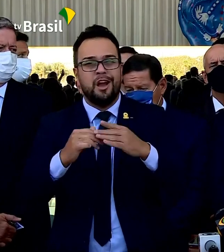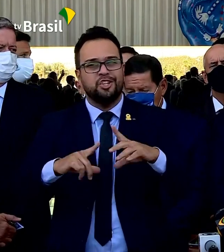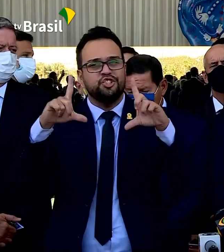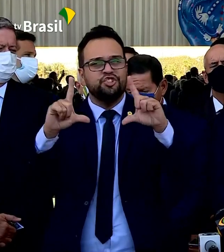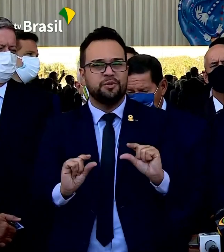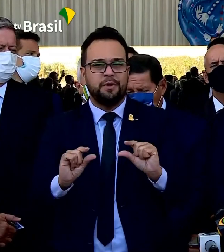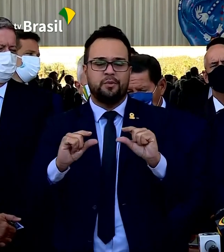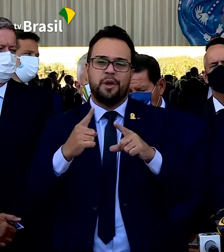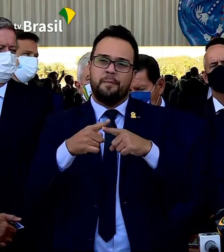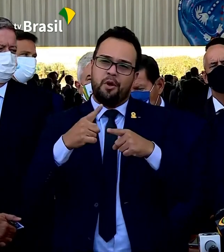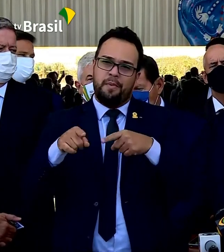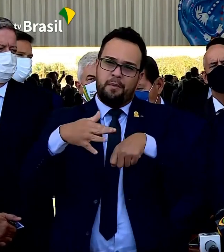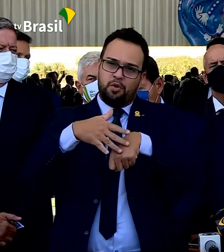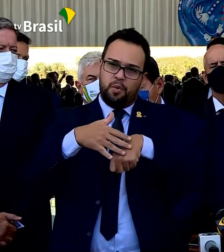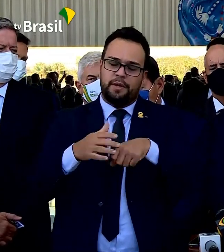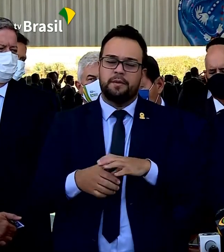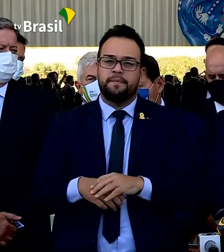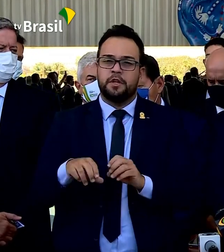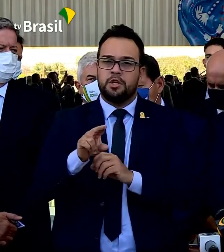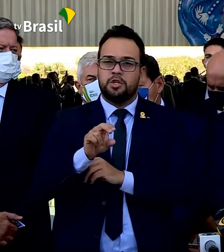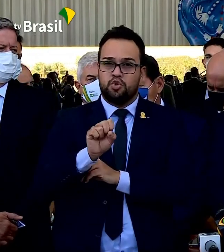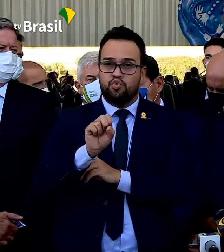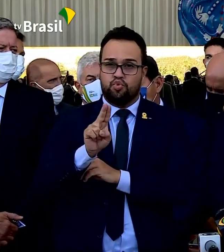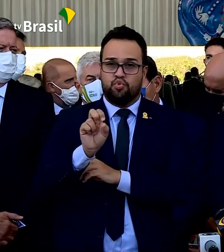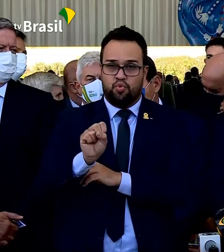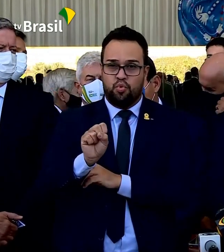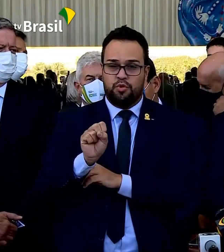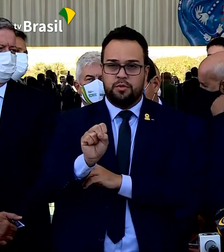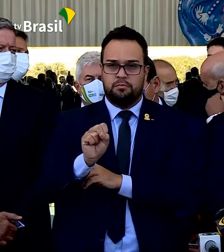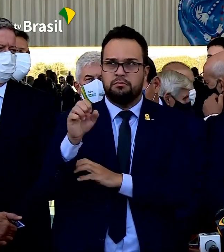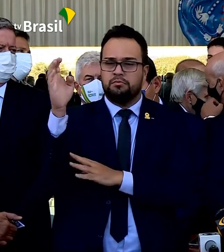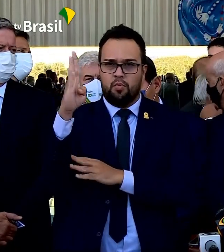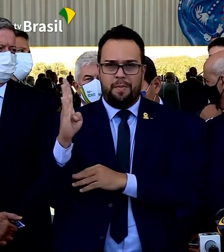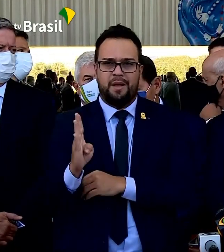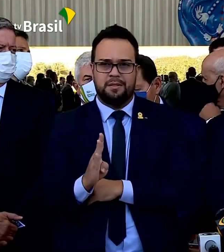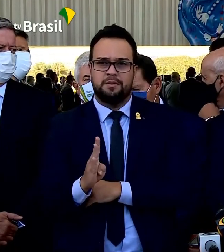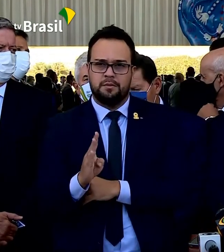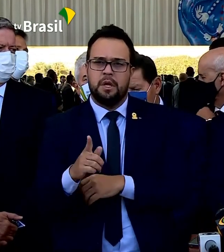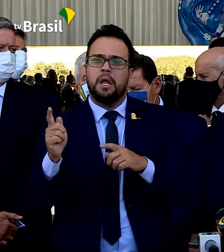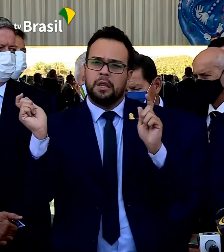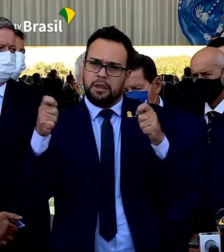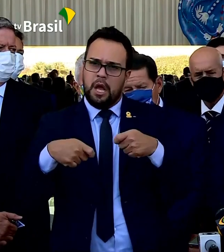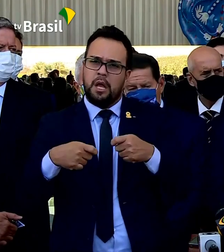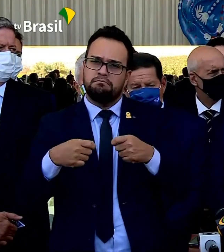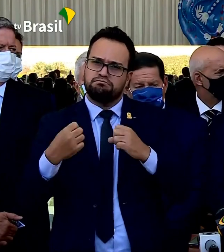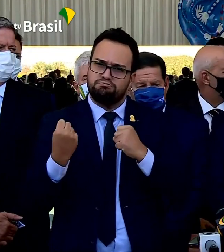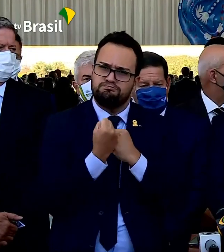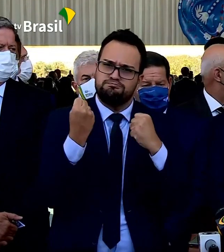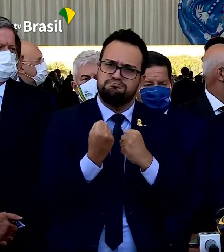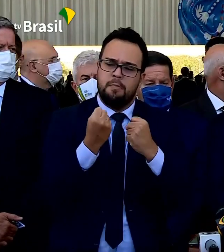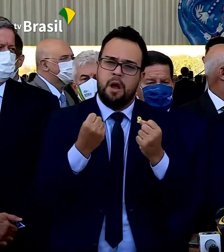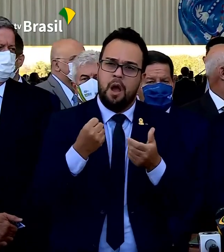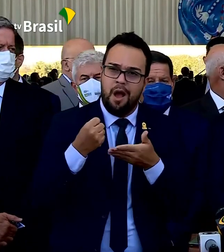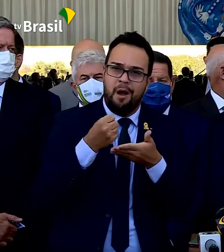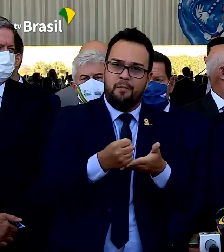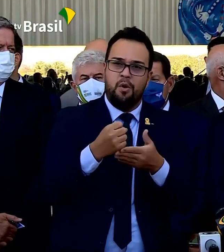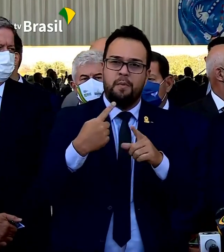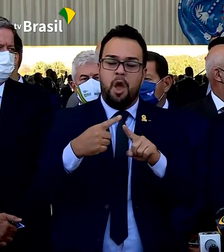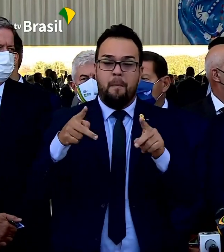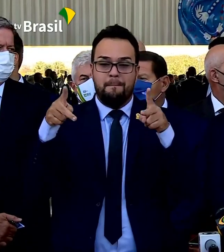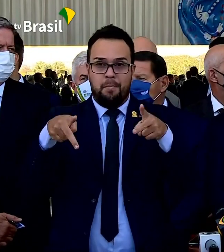da doença. O sistema de saúde do Brasil dará as respostas que a população brasileira